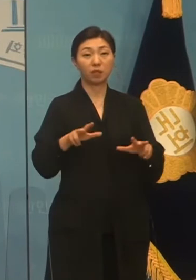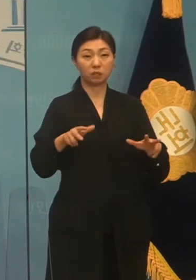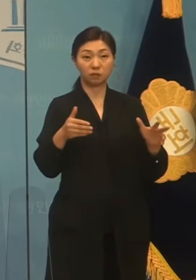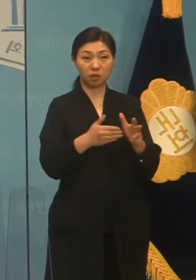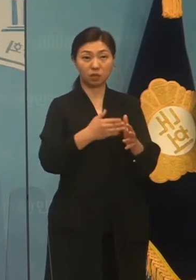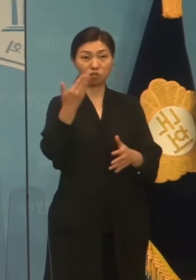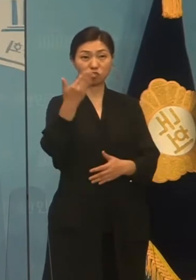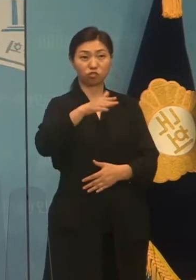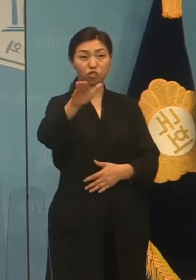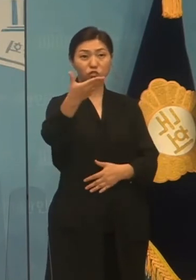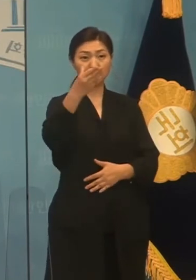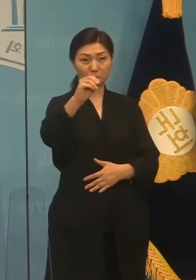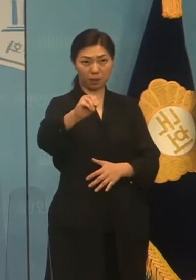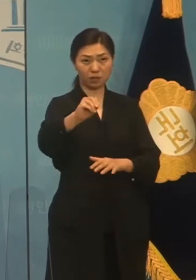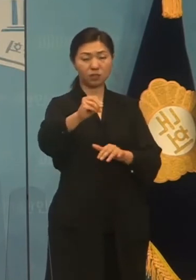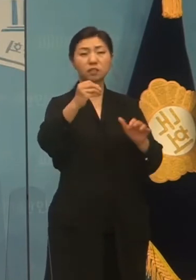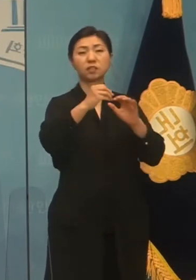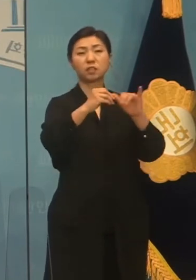9,900만 명분,